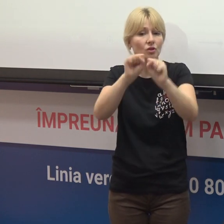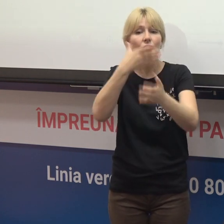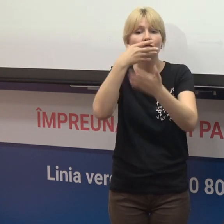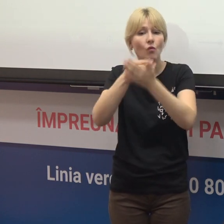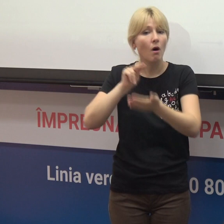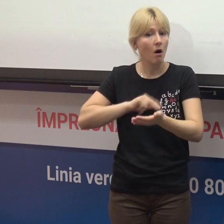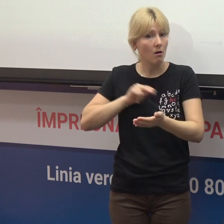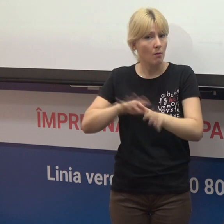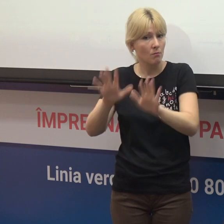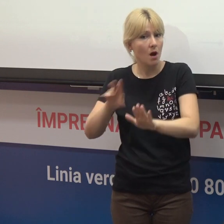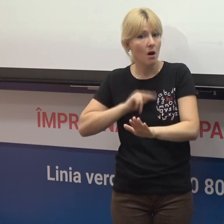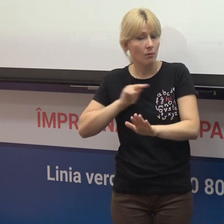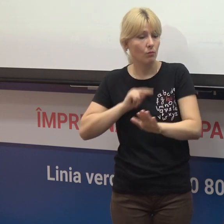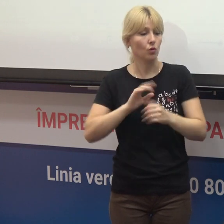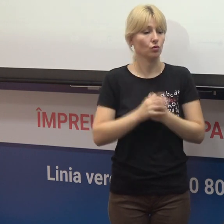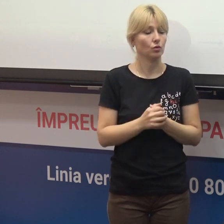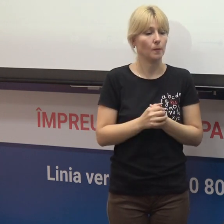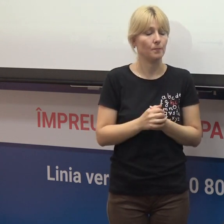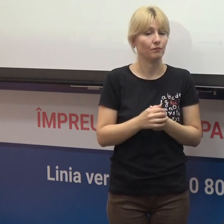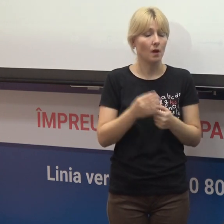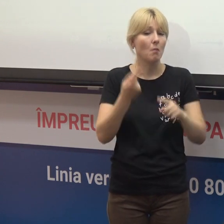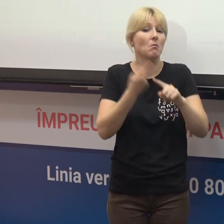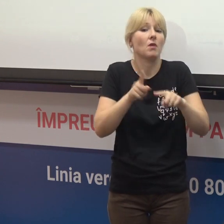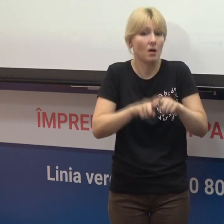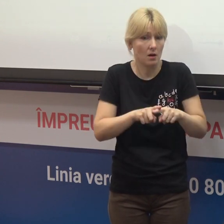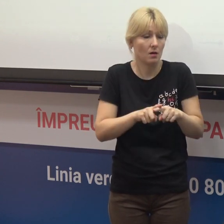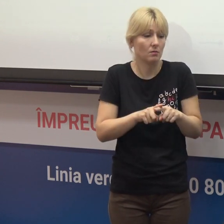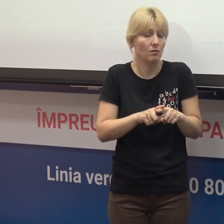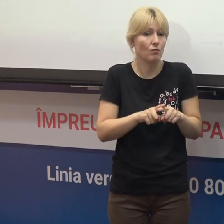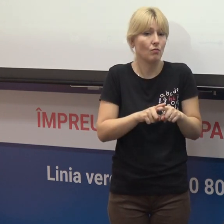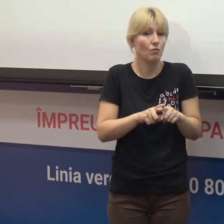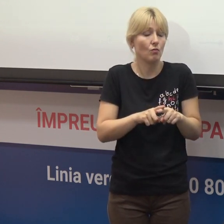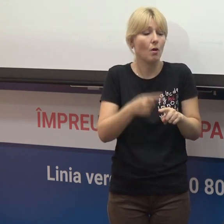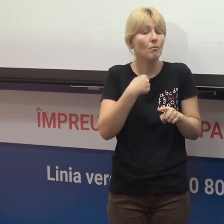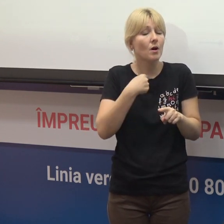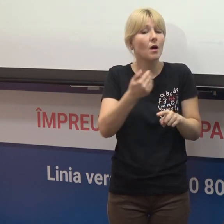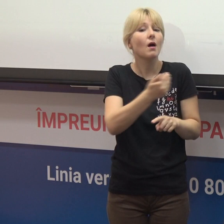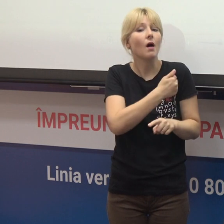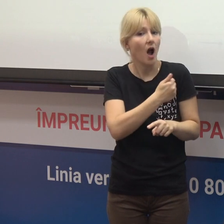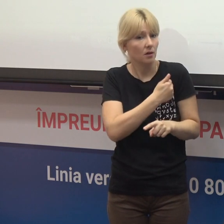angajaților la locul de muncă și în acest context, vă zic că noi mizăm pe